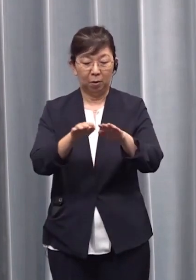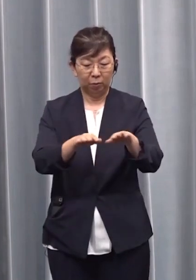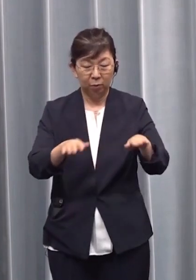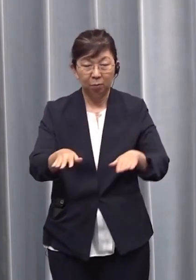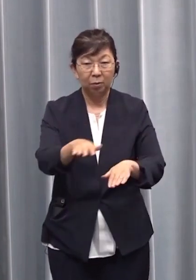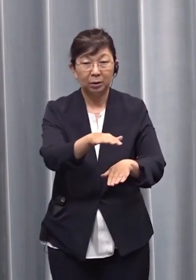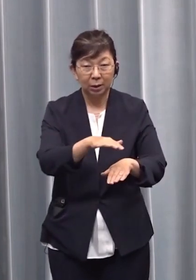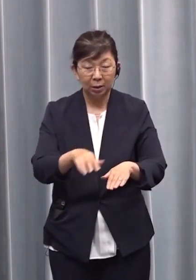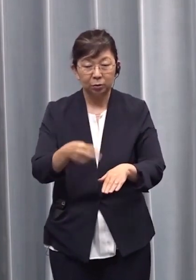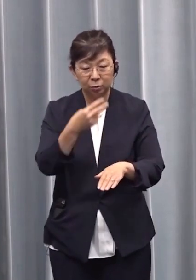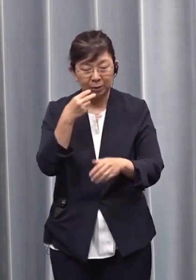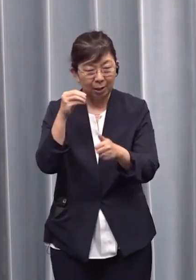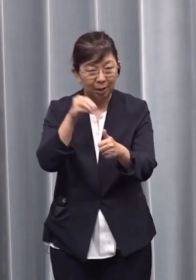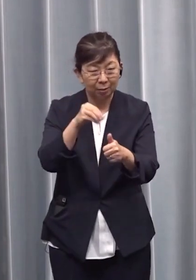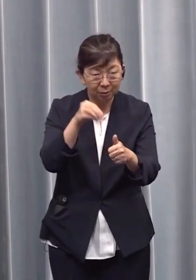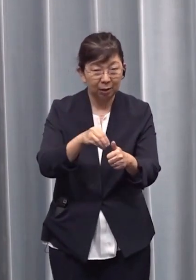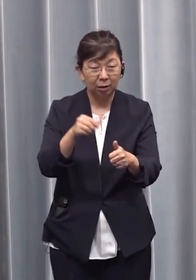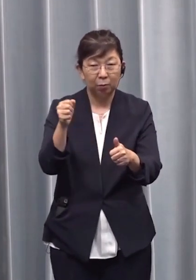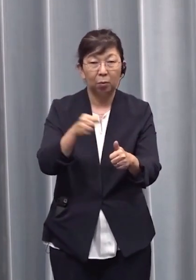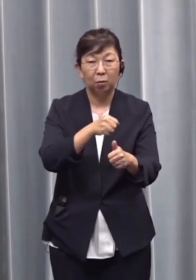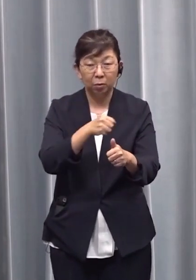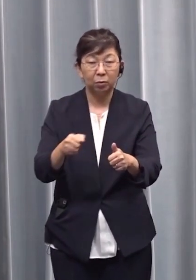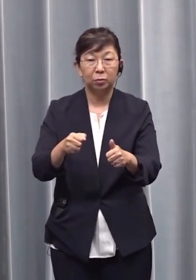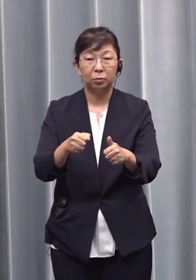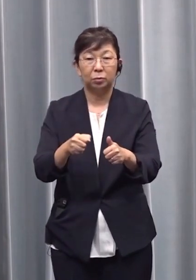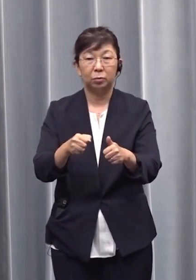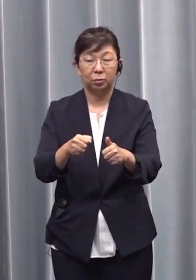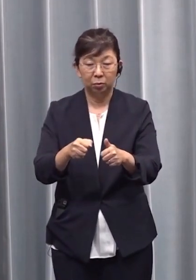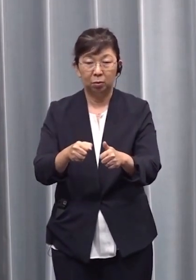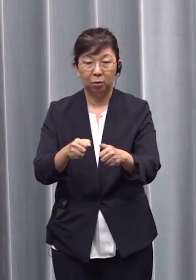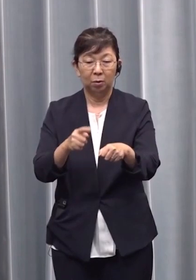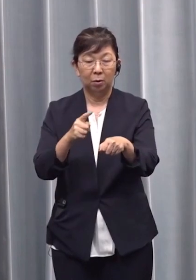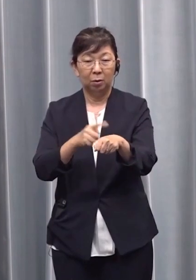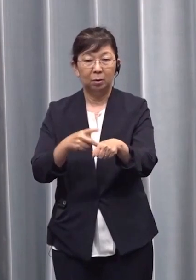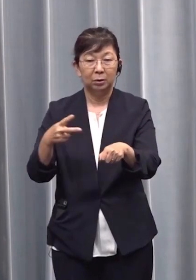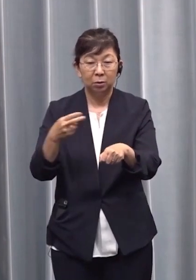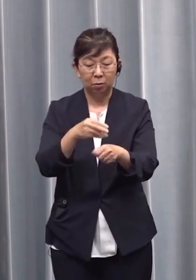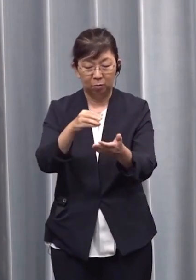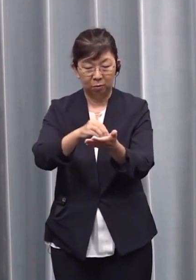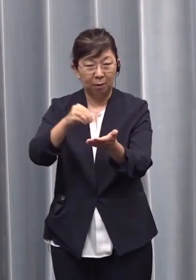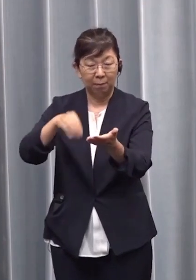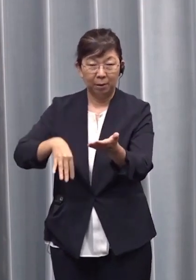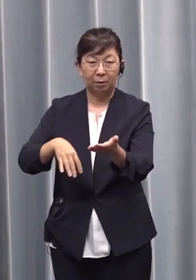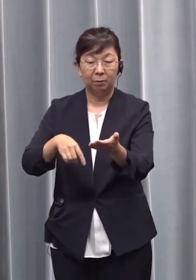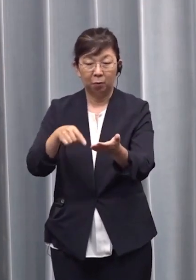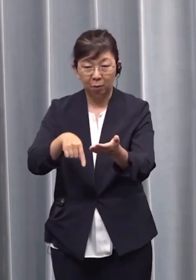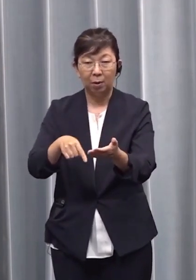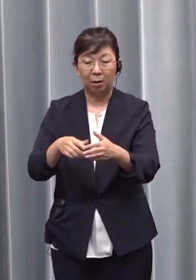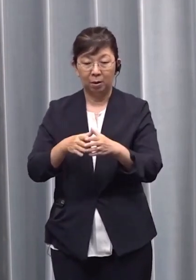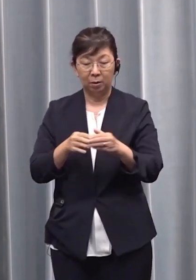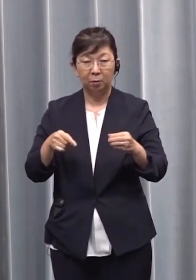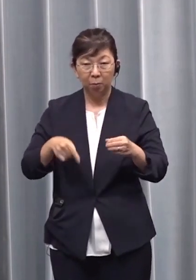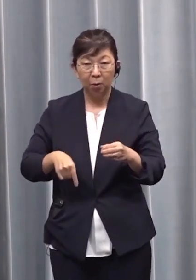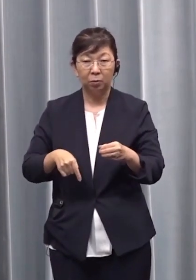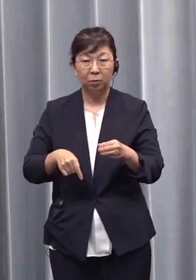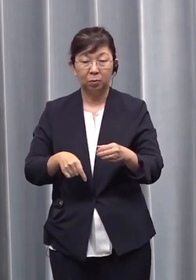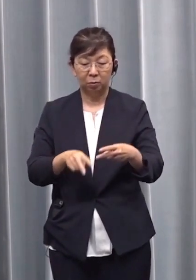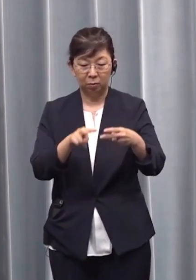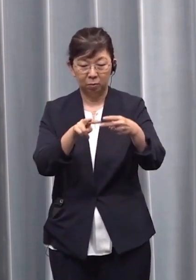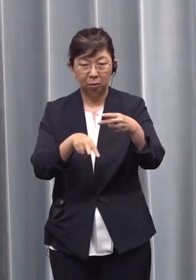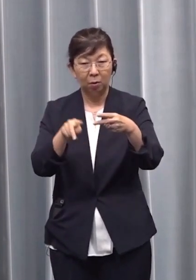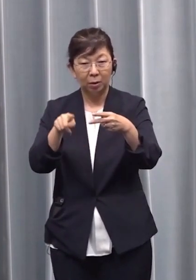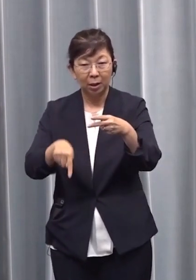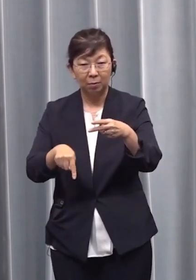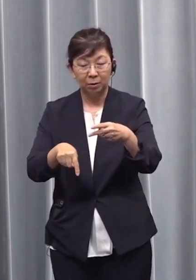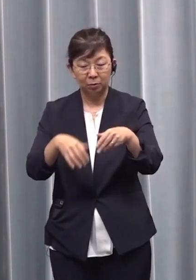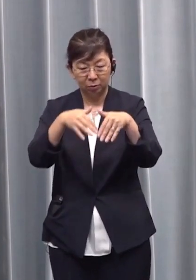する性犯罪、性暴力の公訴事項の撤廃につきましては、我が国の刑罰体系の中で